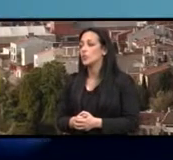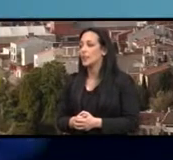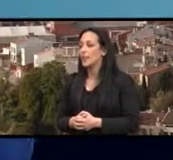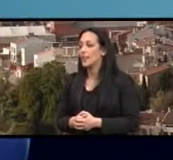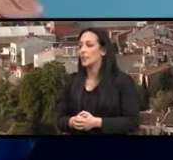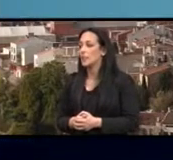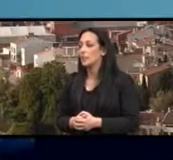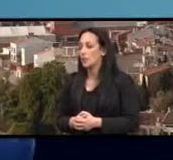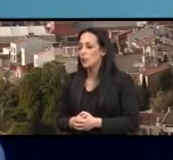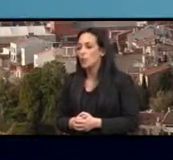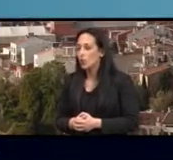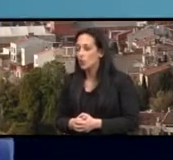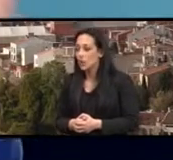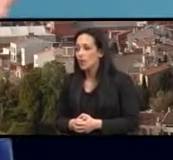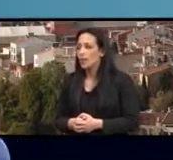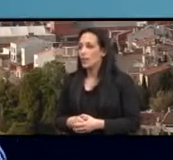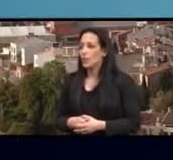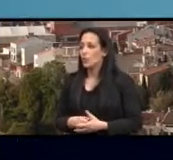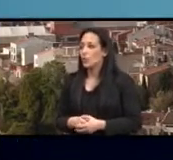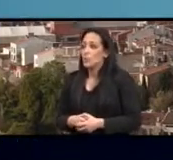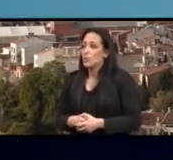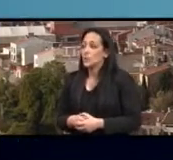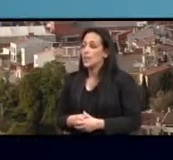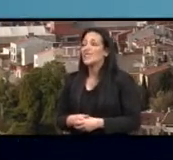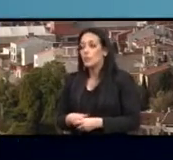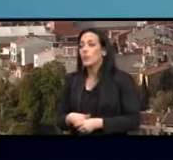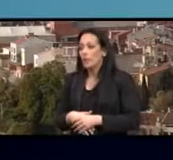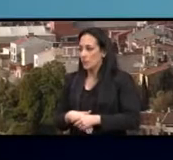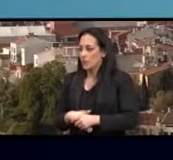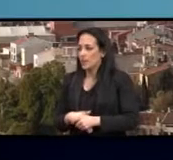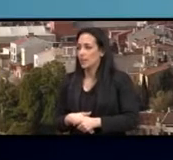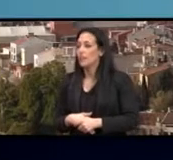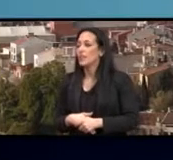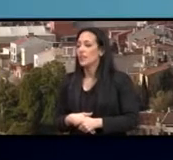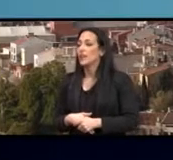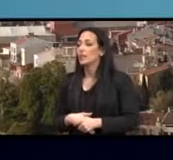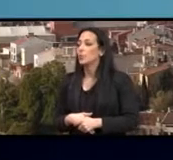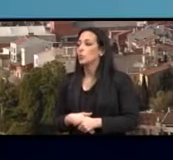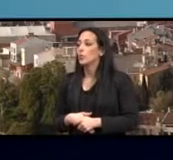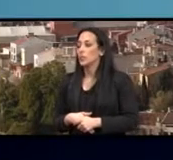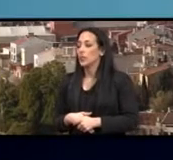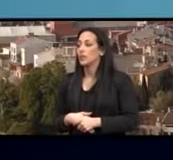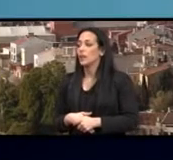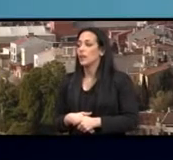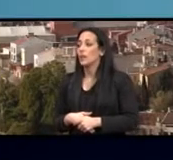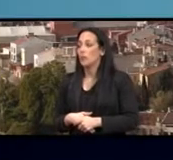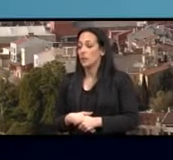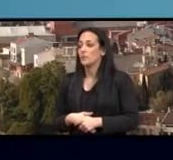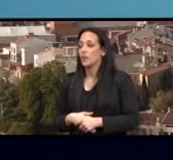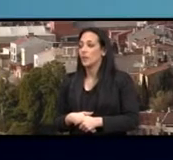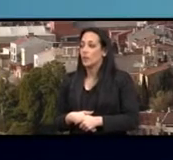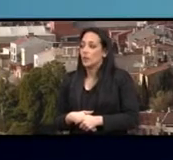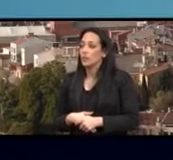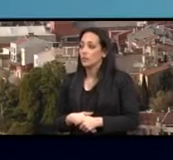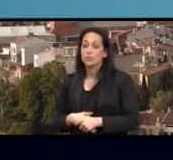hi vaig explicar que si passava alguna cosa que jo, bueno, avisaria, i sempre m'han avisat, eh? I han tingut un respecte cap a mi.